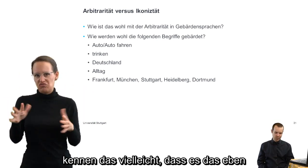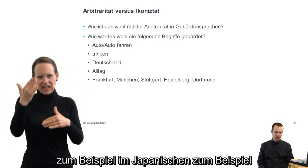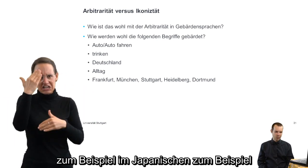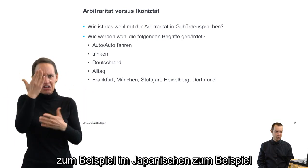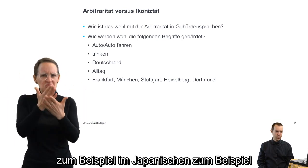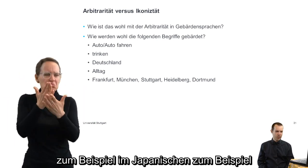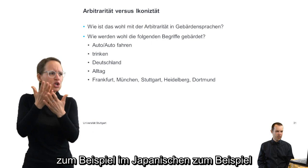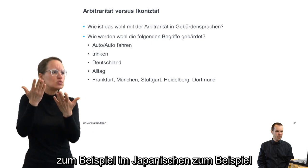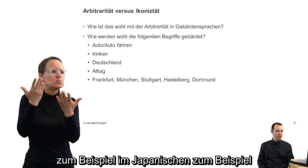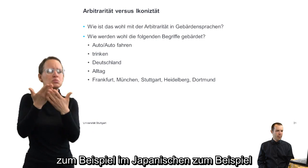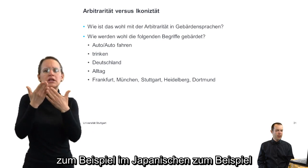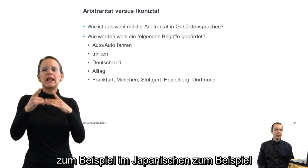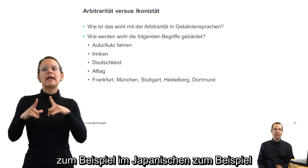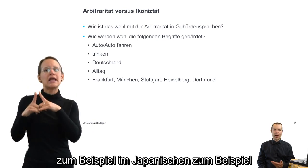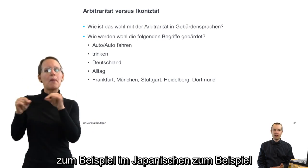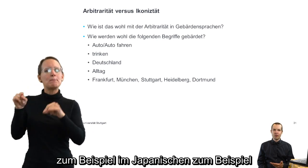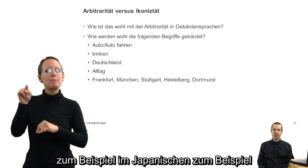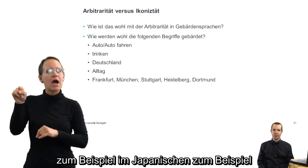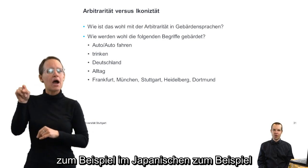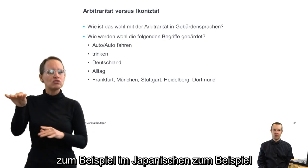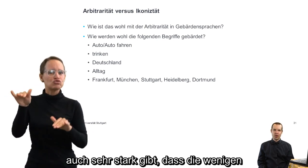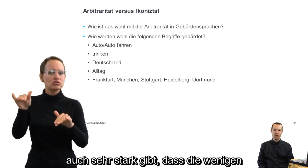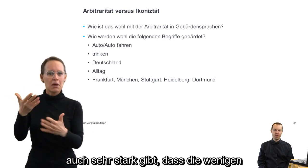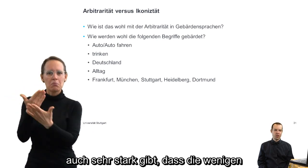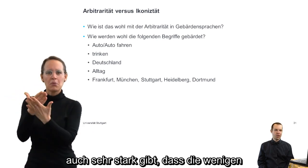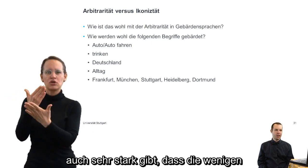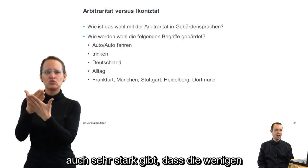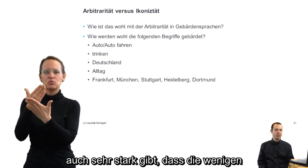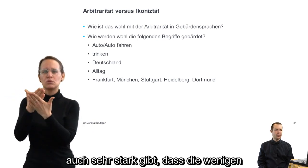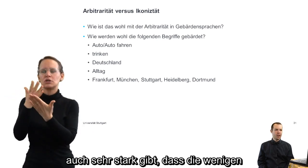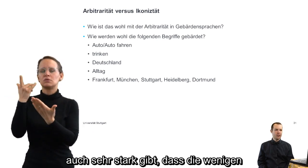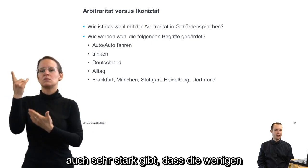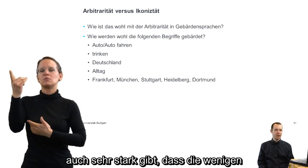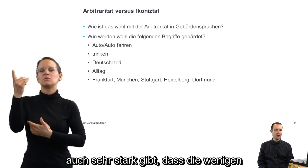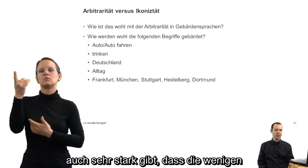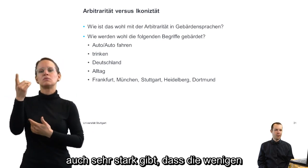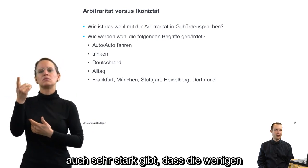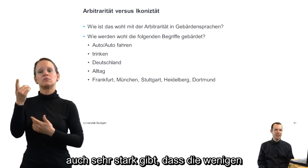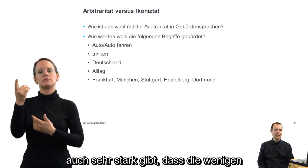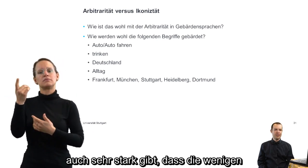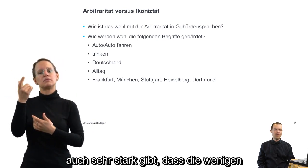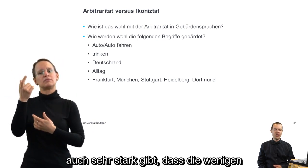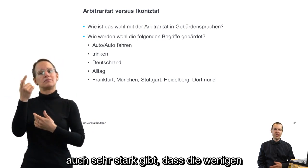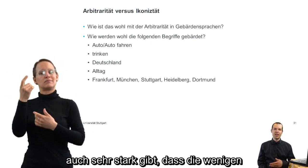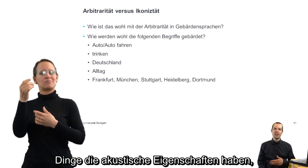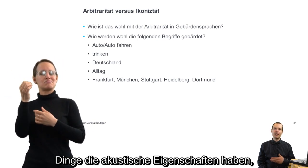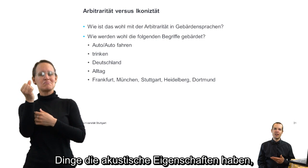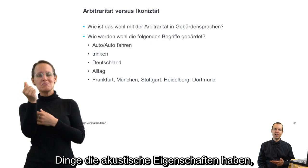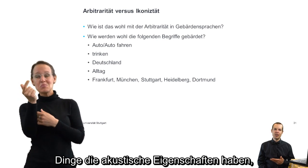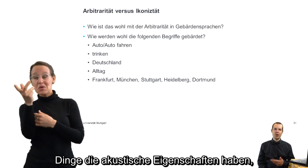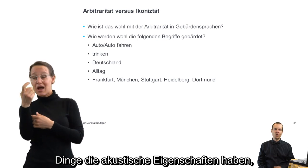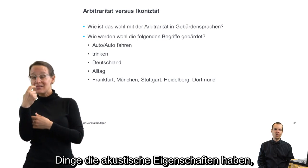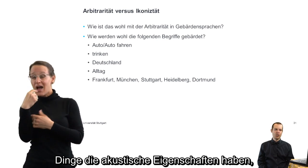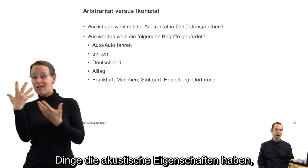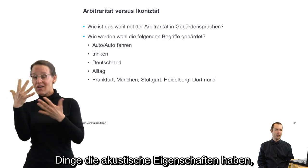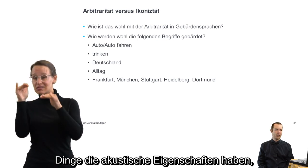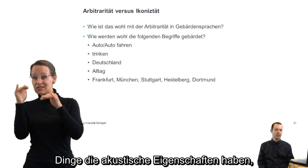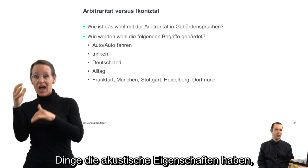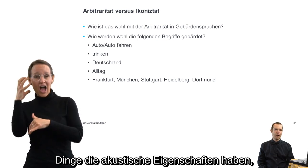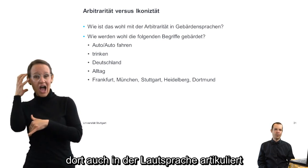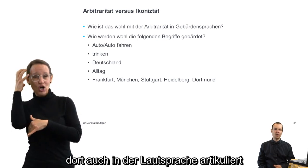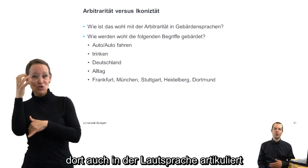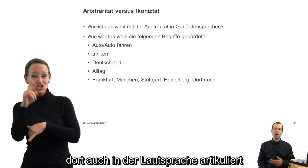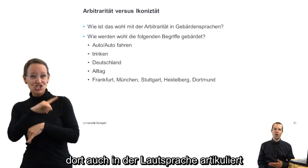das eben zum Beispiel im Japanischen zum Beispiel auch sehr stark gibt, dass die wenigen Dinge, die eben akustische